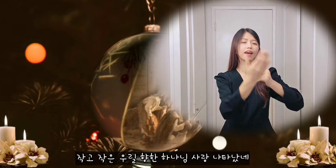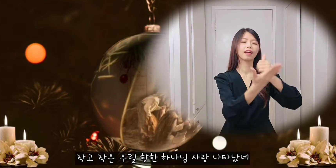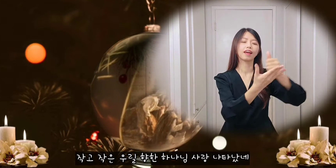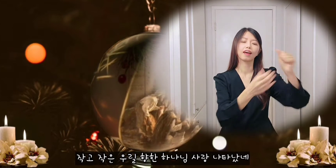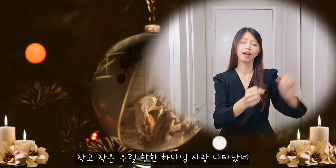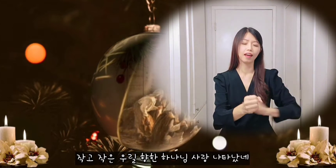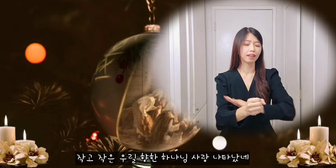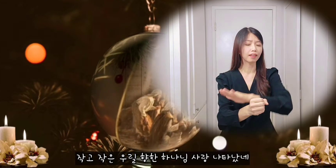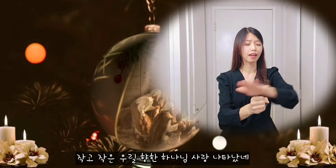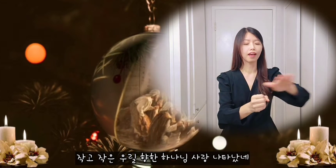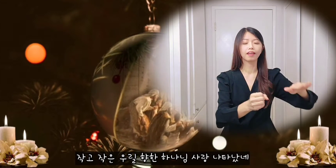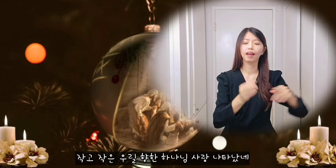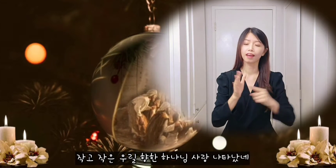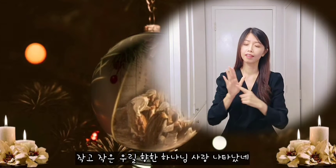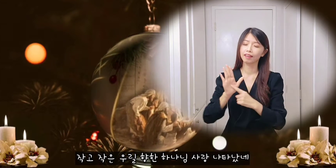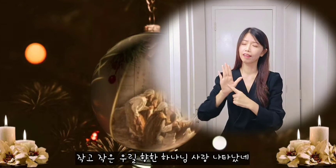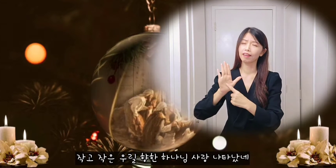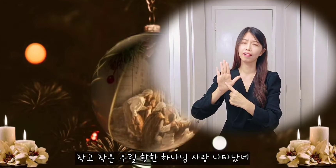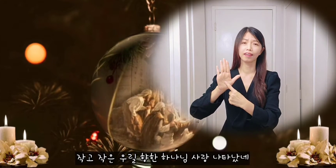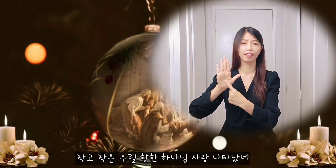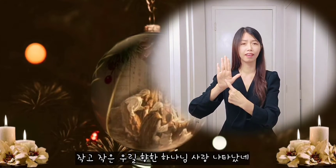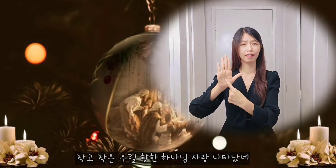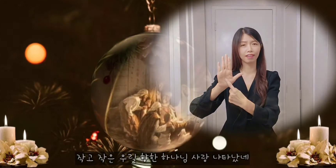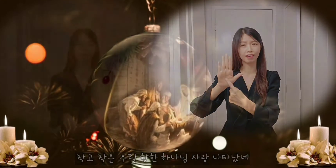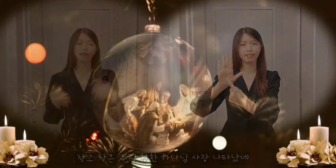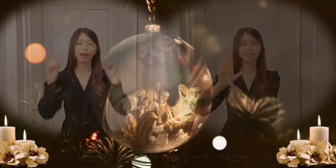하나님 사랑 나타났네.